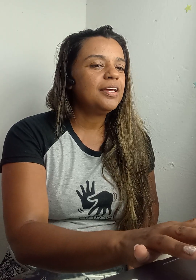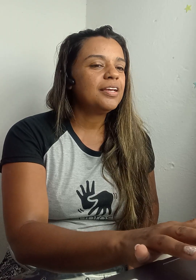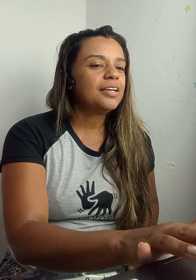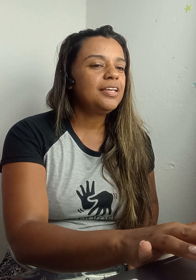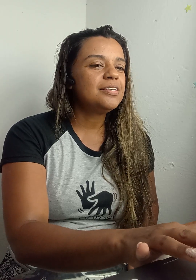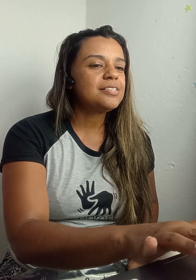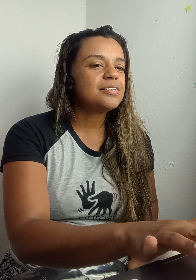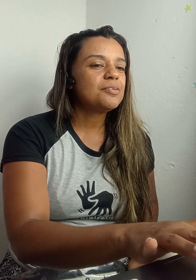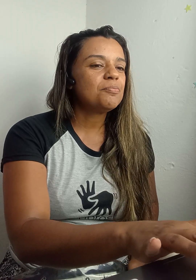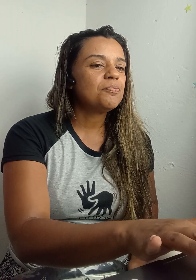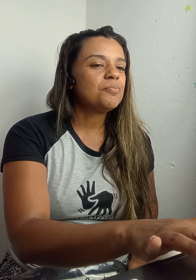Cris,